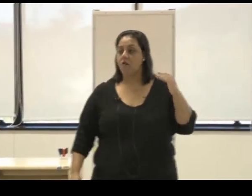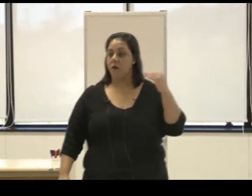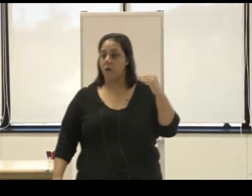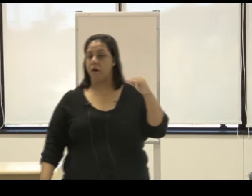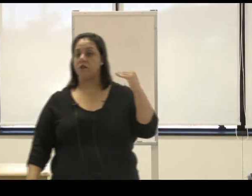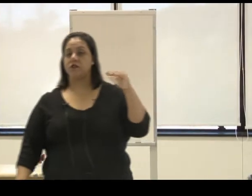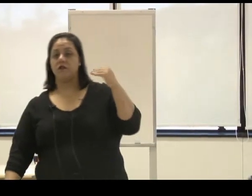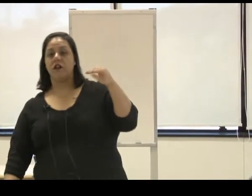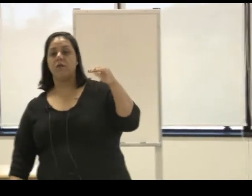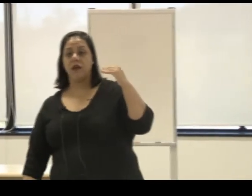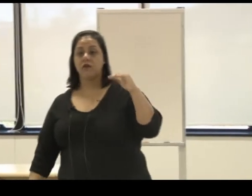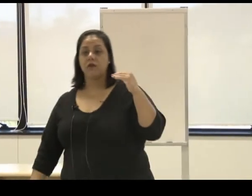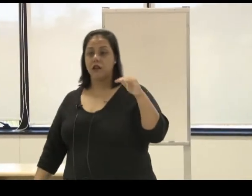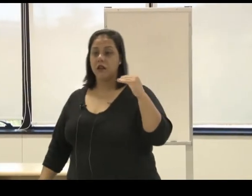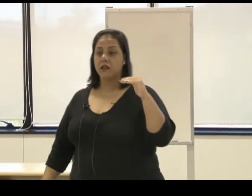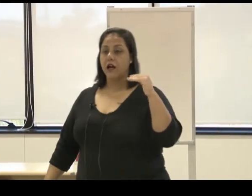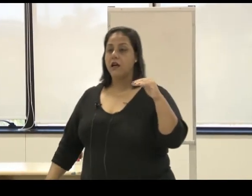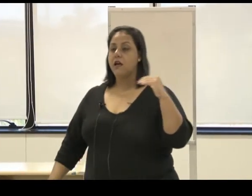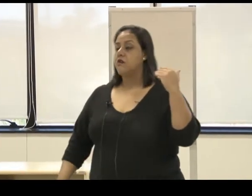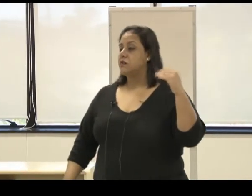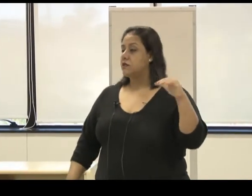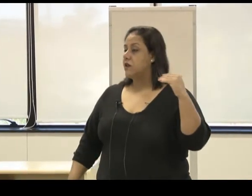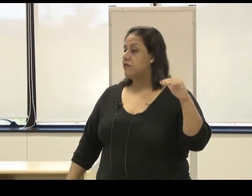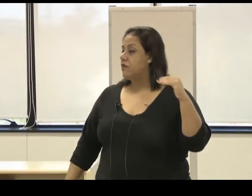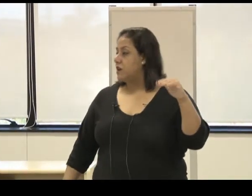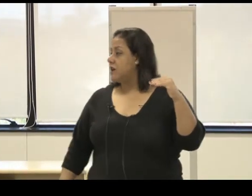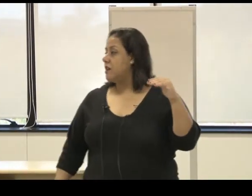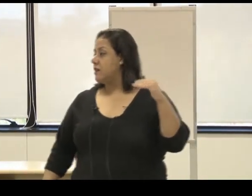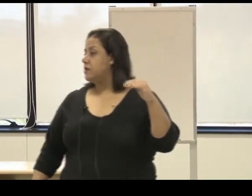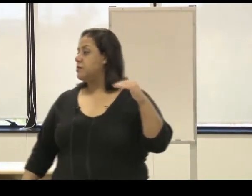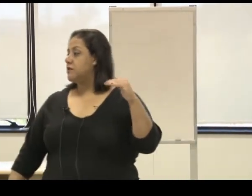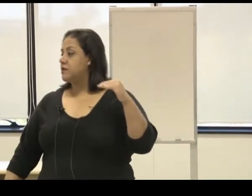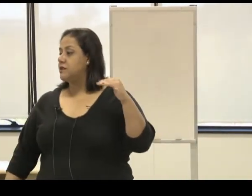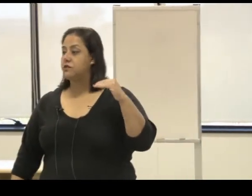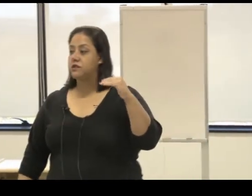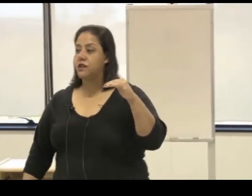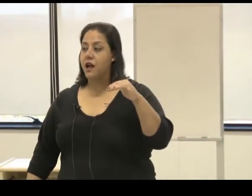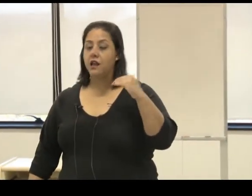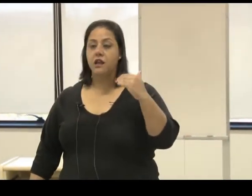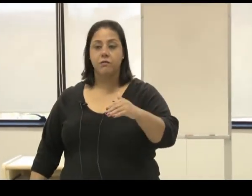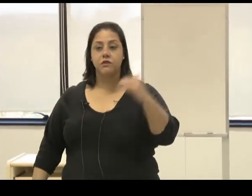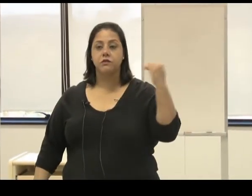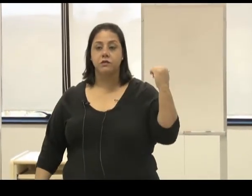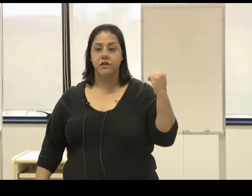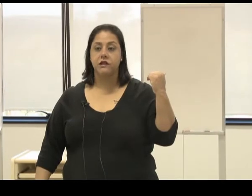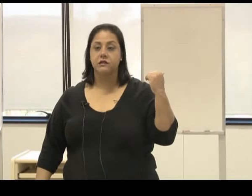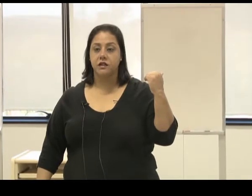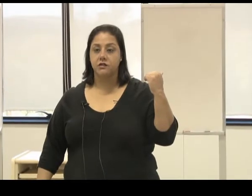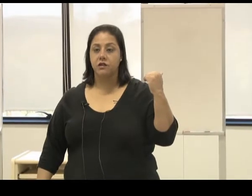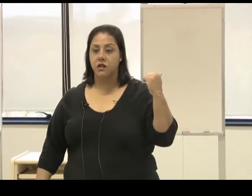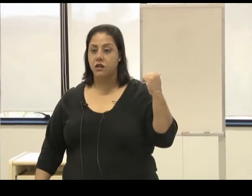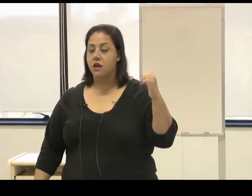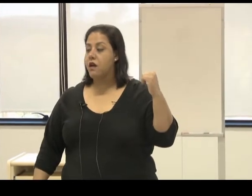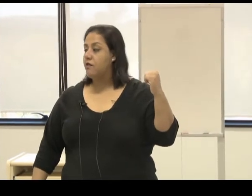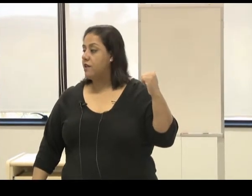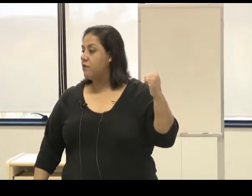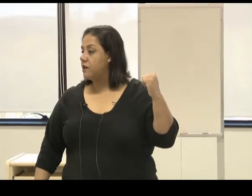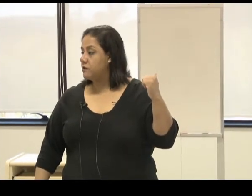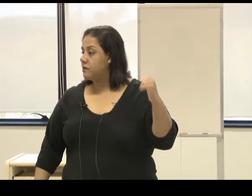uma prova de nivelamento ali, tá? Vocês vão rever aquele texto para vocês raciocinarem e depois nós vamos ver esse texto aqui da Luísa.